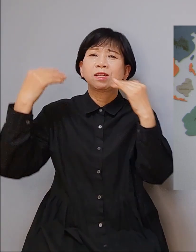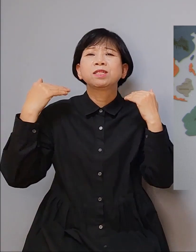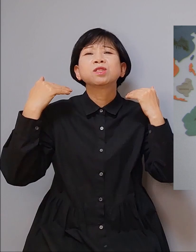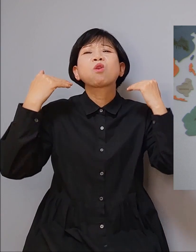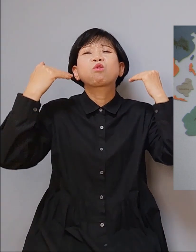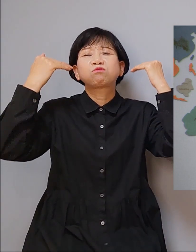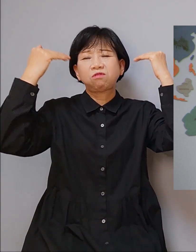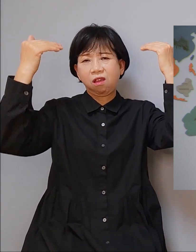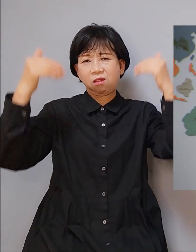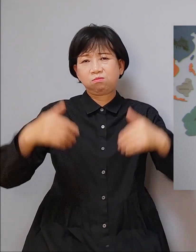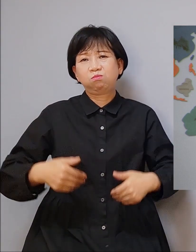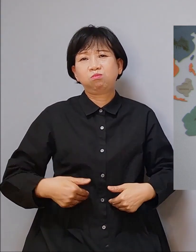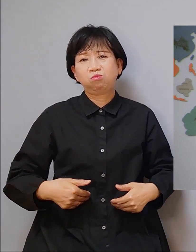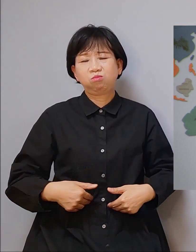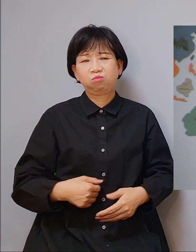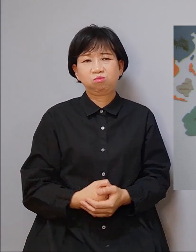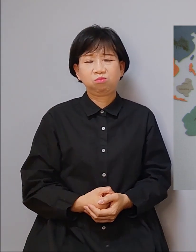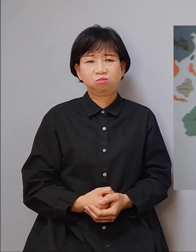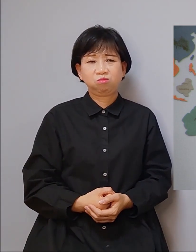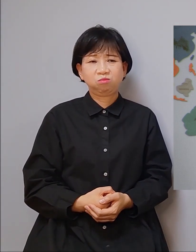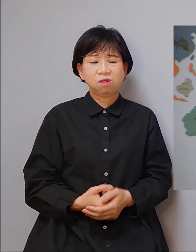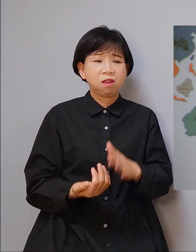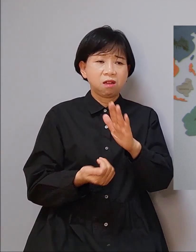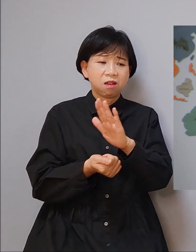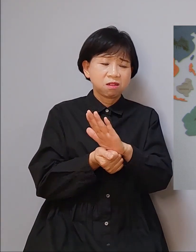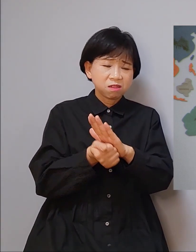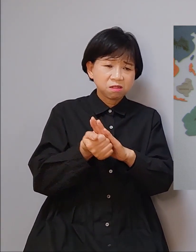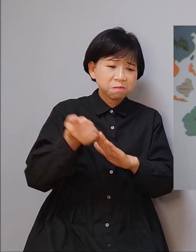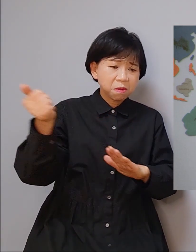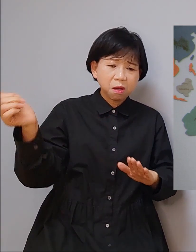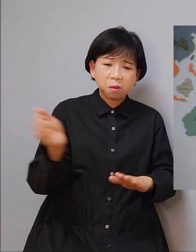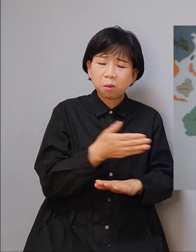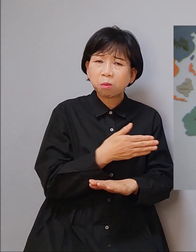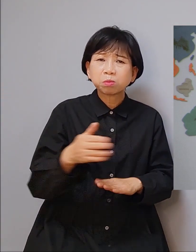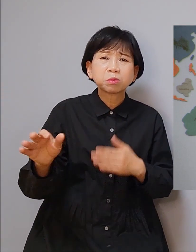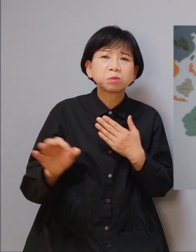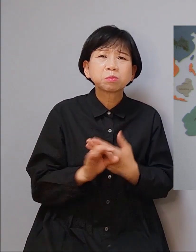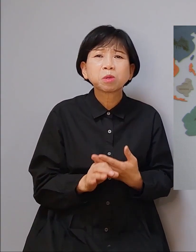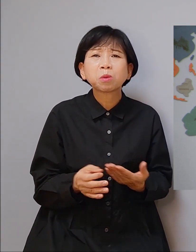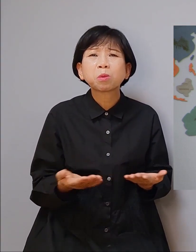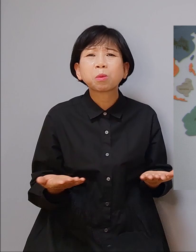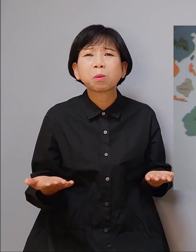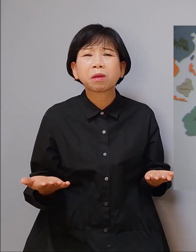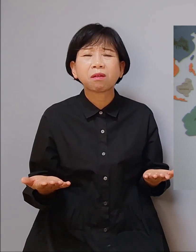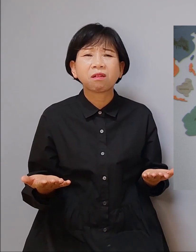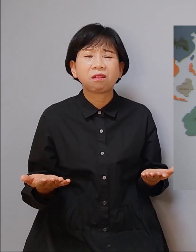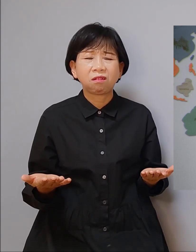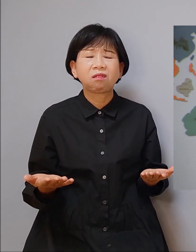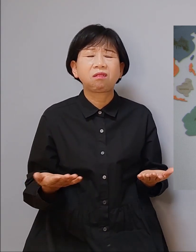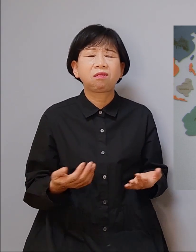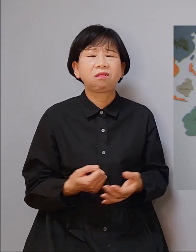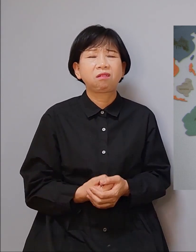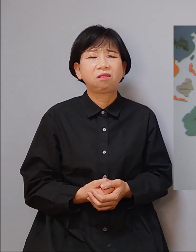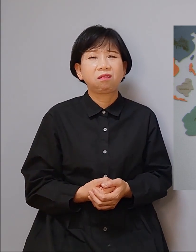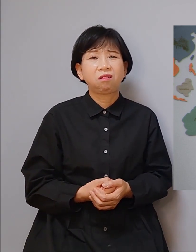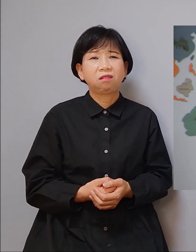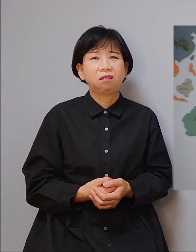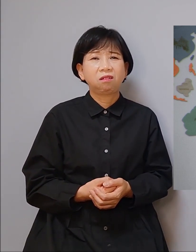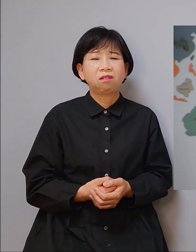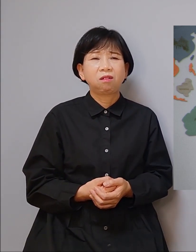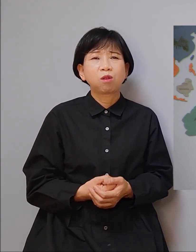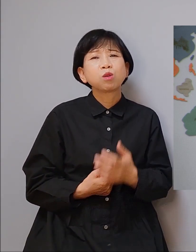때가 있다면 그때 어떤 심정일까요? 성경에 누구보다 그 심정을 잘 아는 사람이 있는데 그